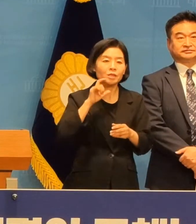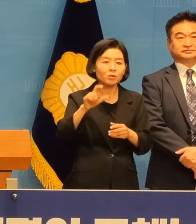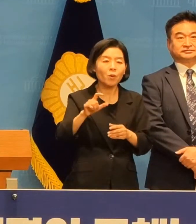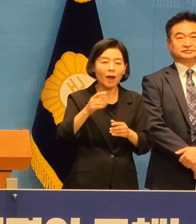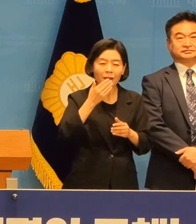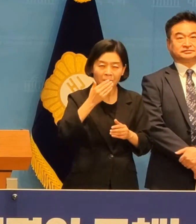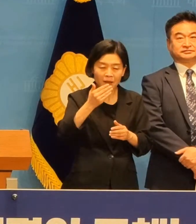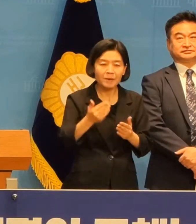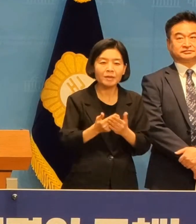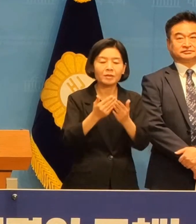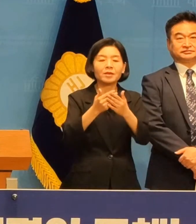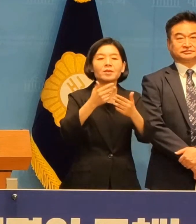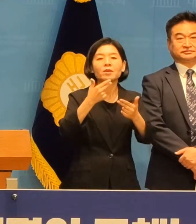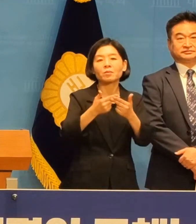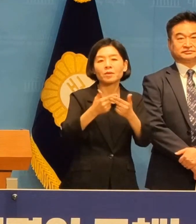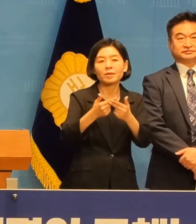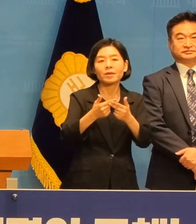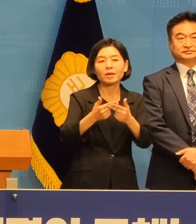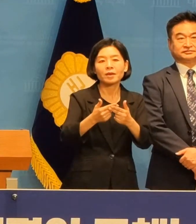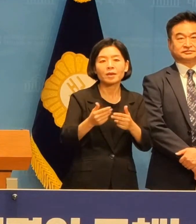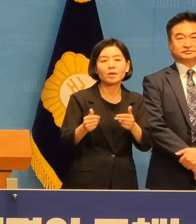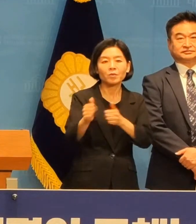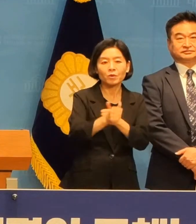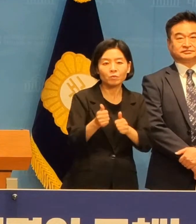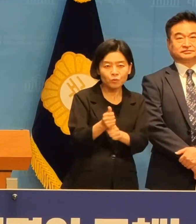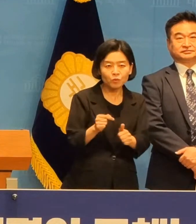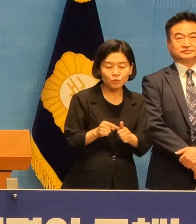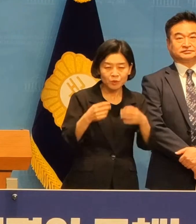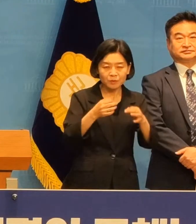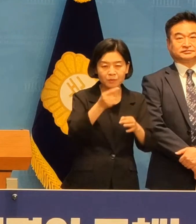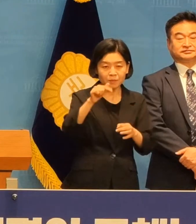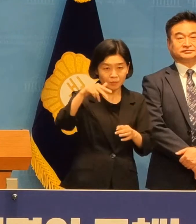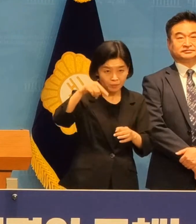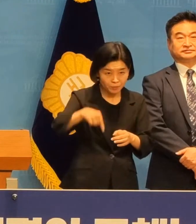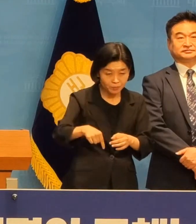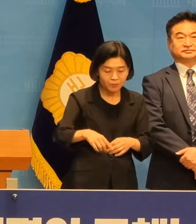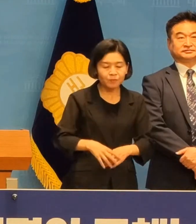지속가능발전협의회 도시환경분과 부위원장 김학수님,